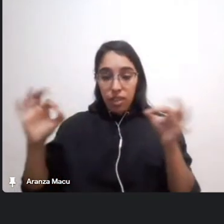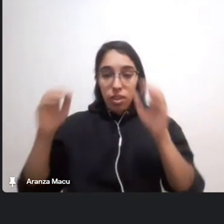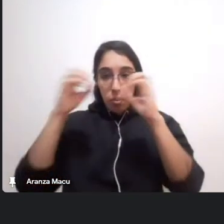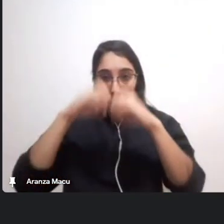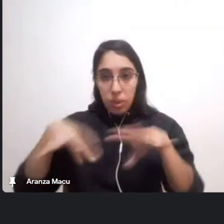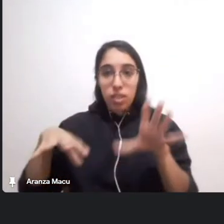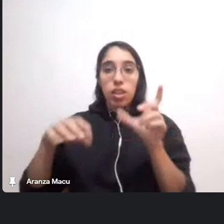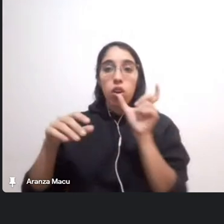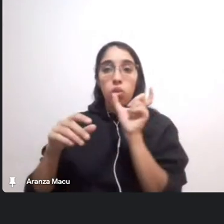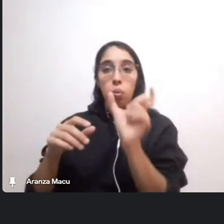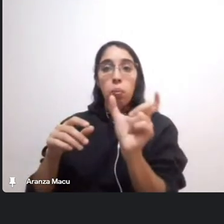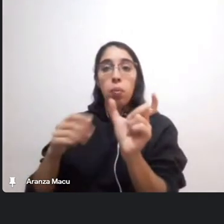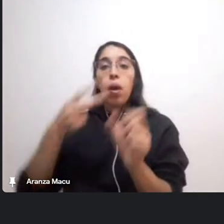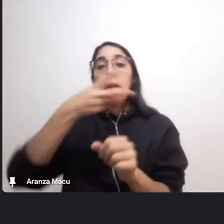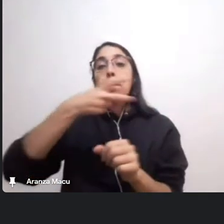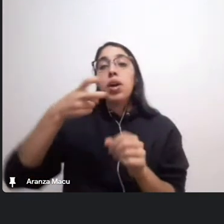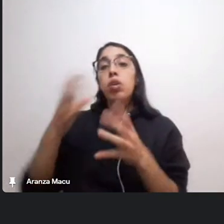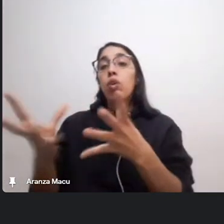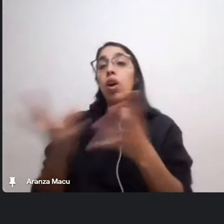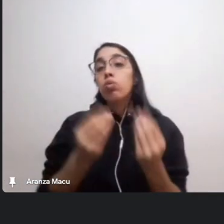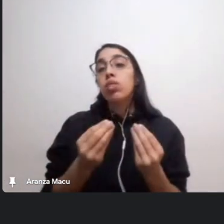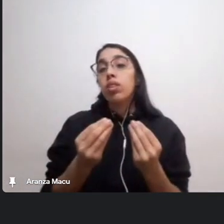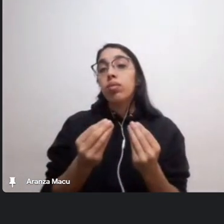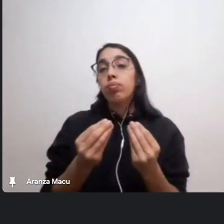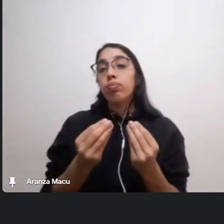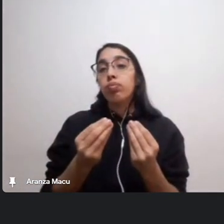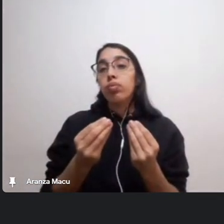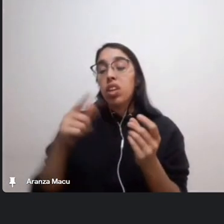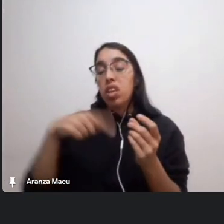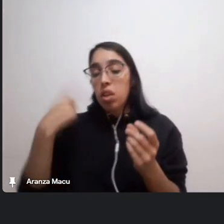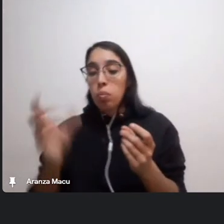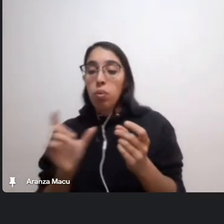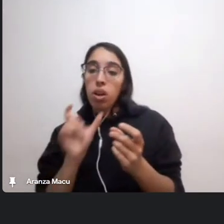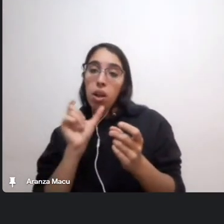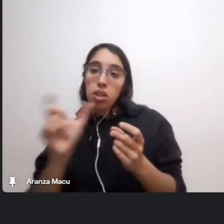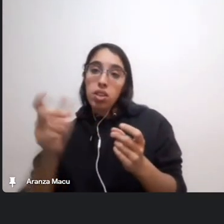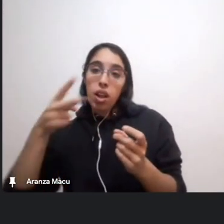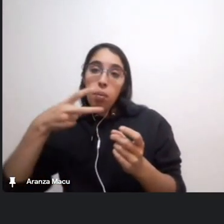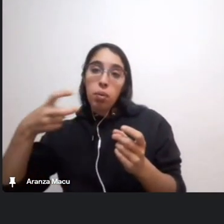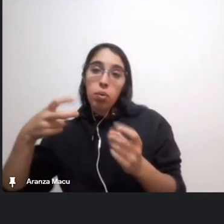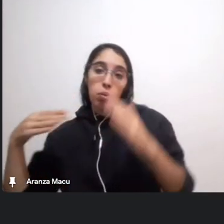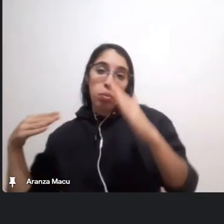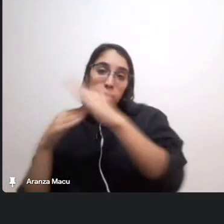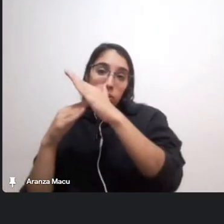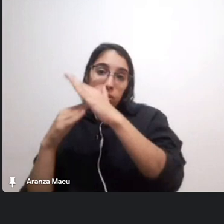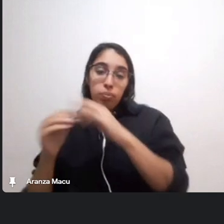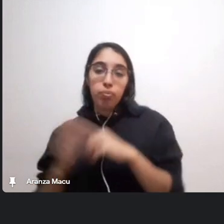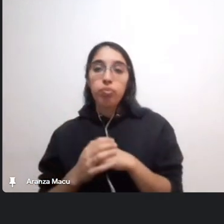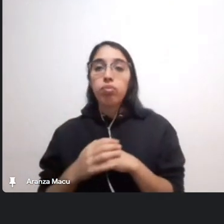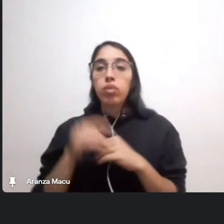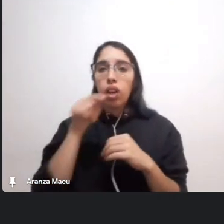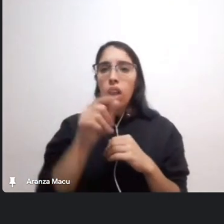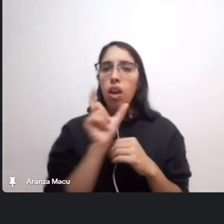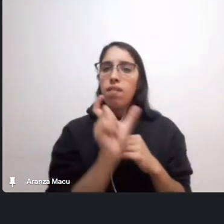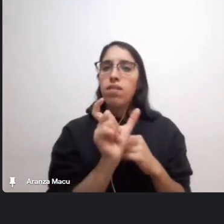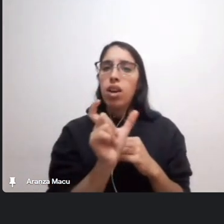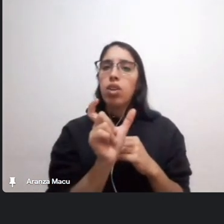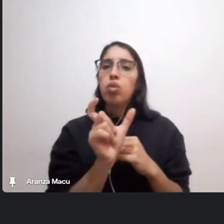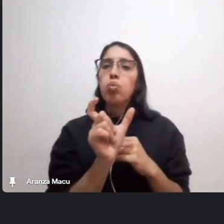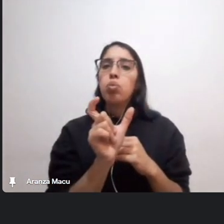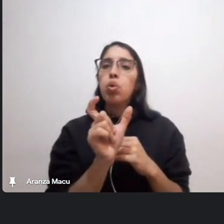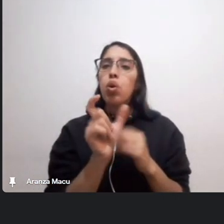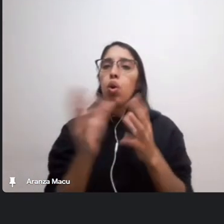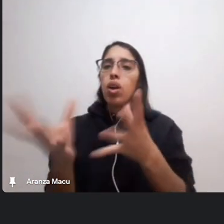el principal. Los verbos auxiliares se caracterizan